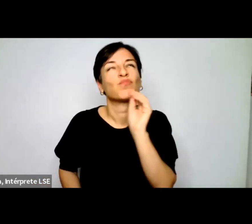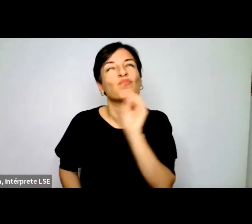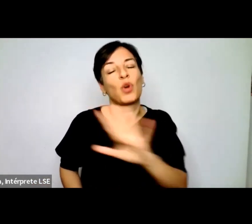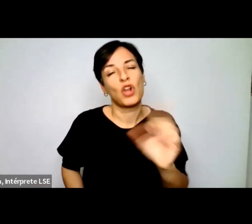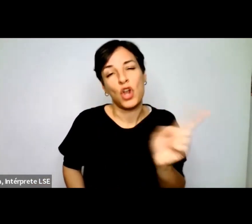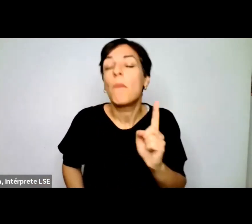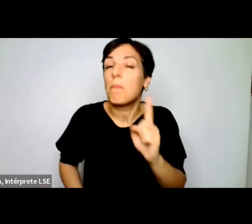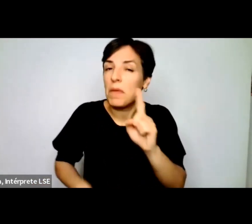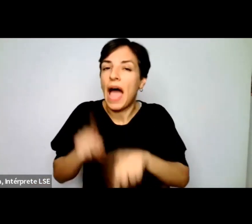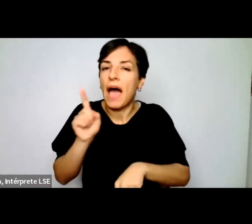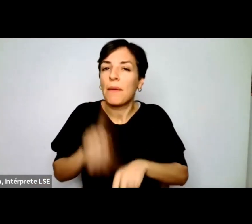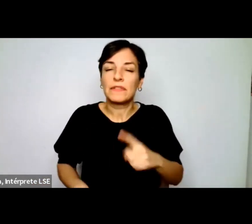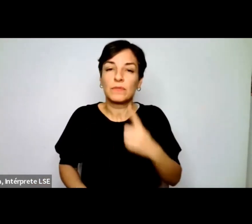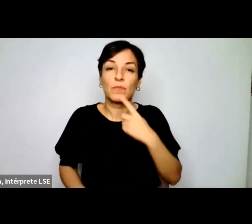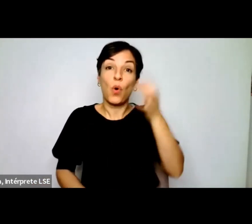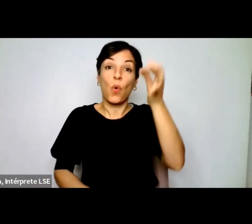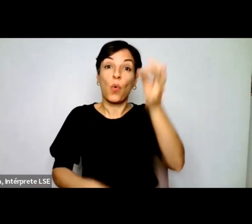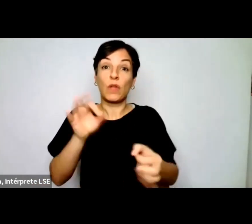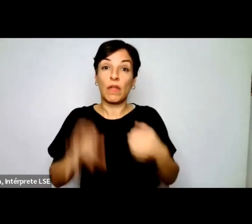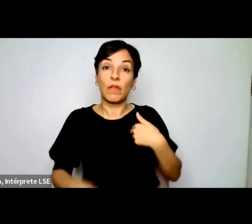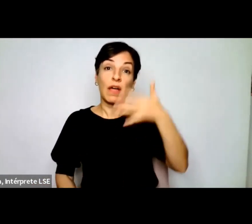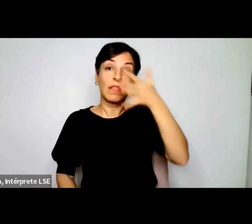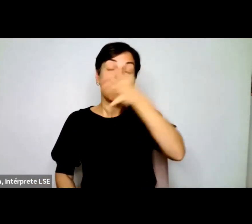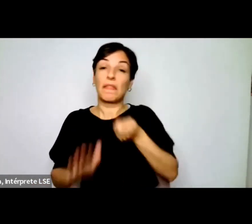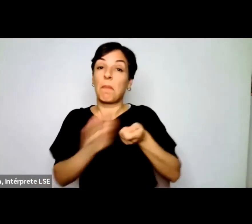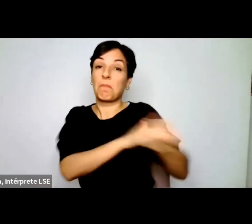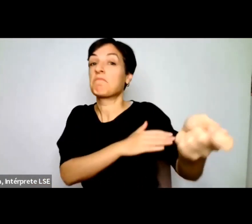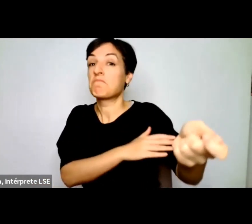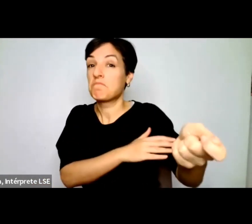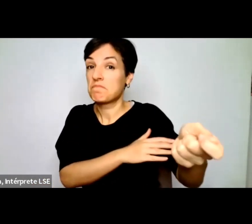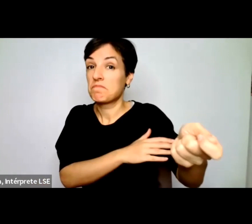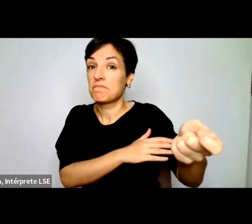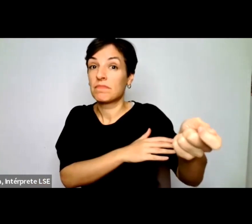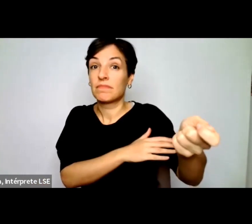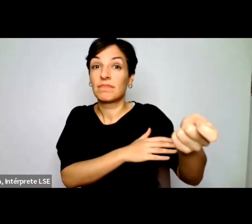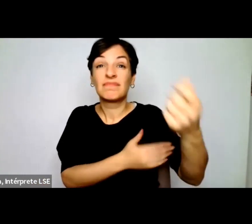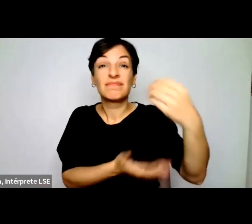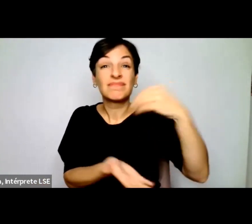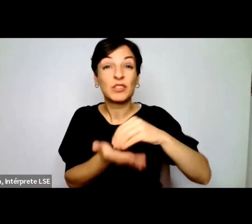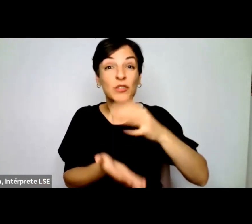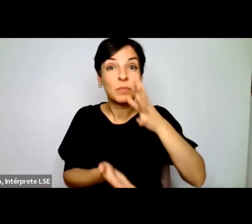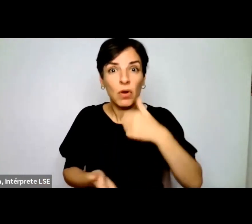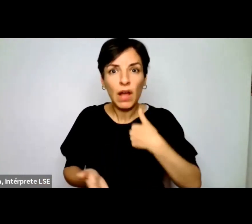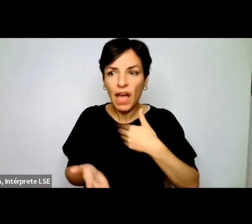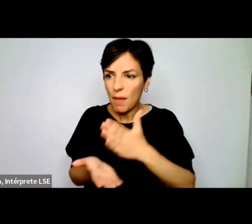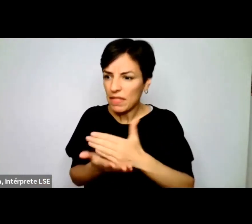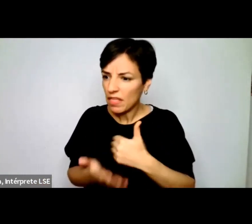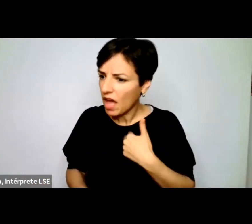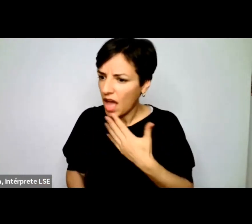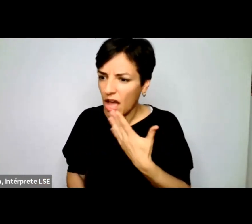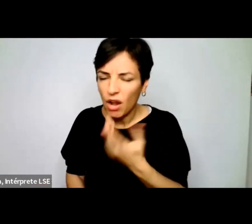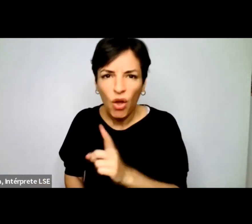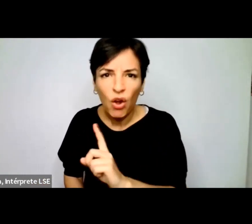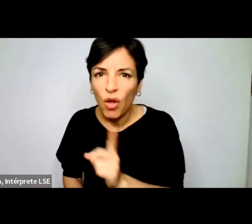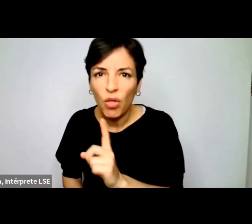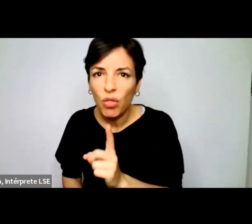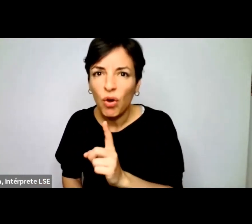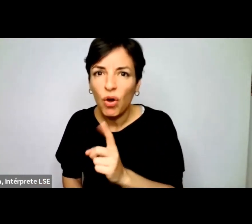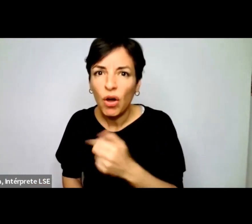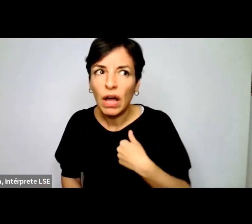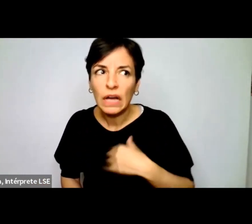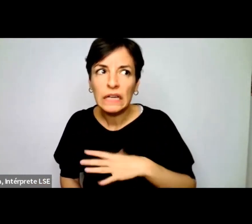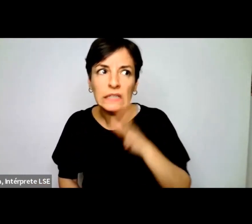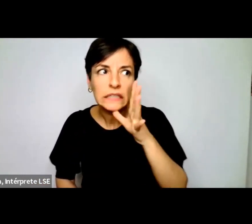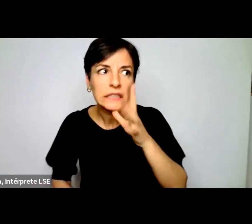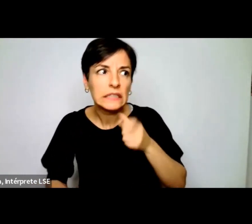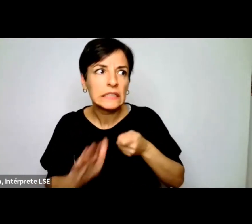juzgado, muchas veces porque no conoce que existe esta forma de solucionar las controversias, y entonces pues ya hay un procedimiento